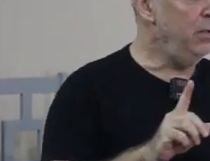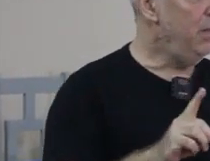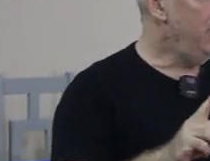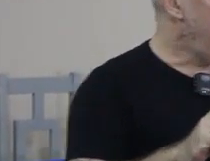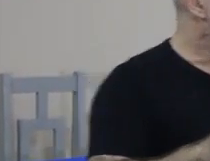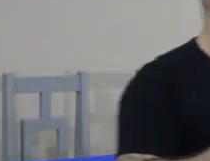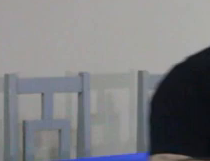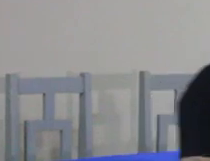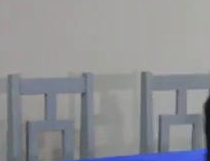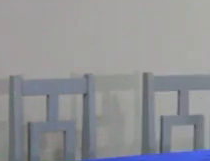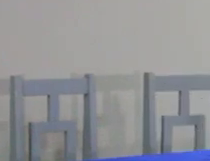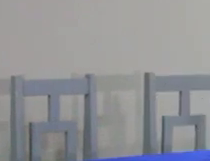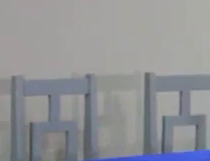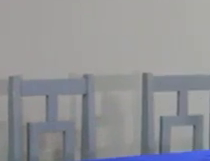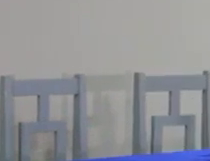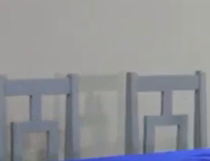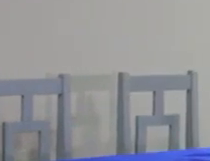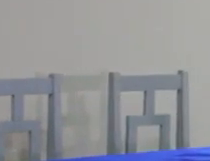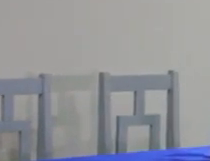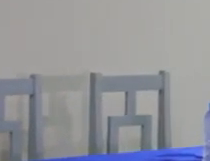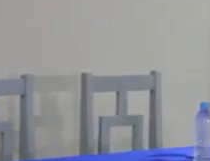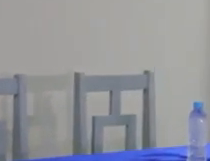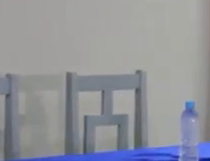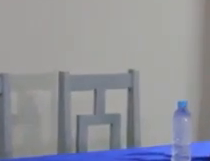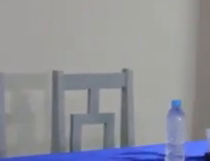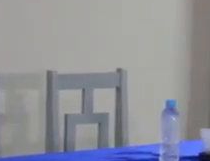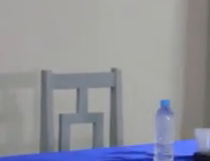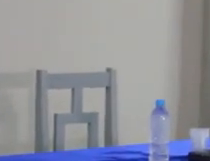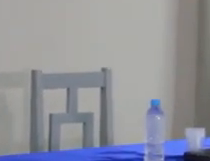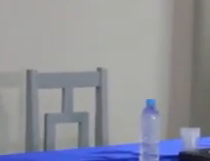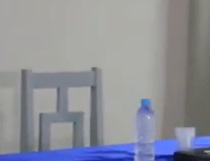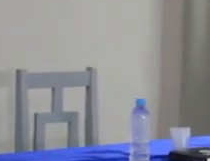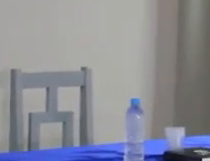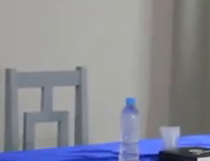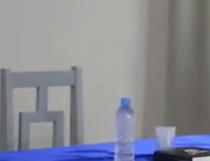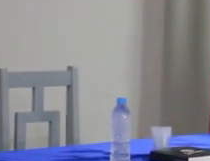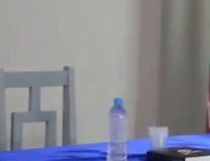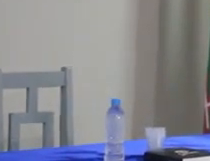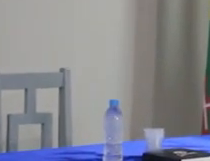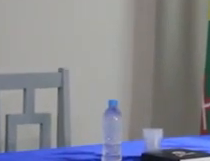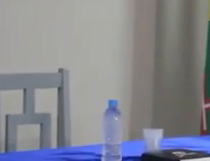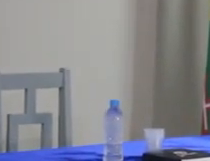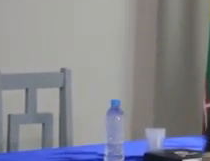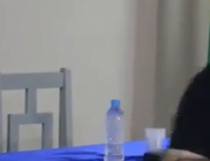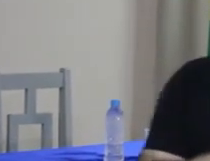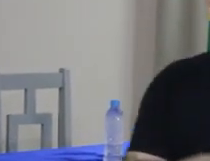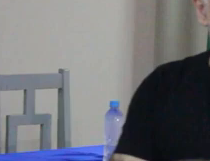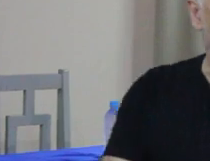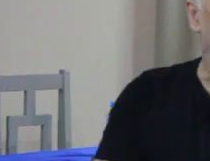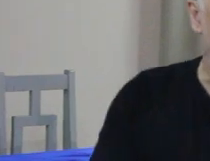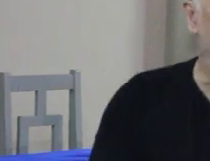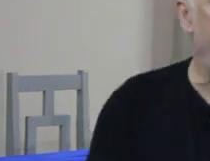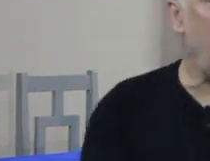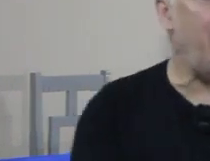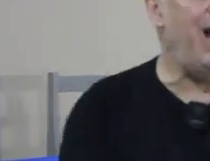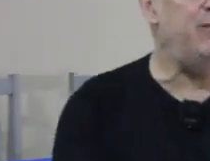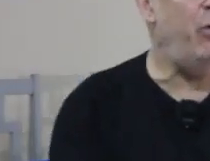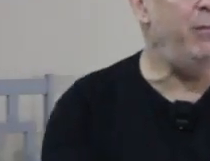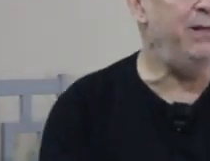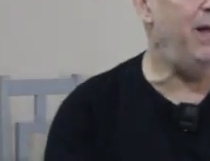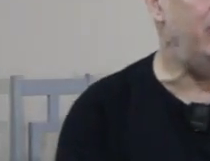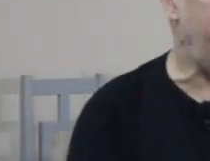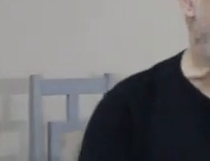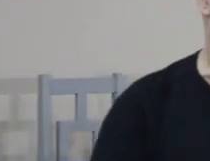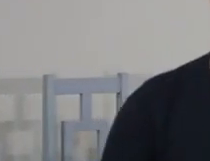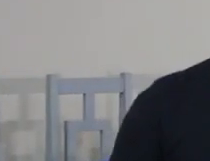exagerando. O camarada ia mudar de empresa. Ele tinha que pedir uma autorização do IPHAN para trocar